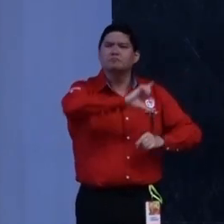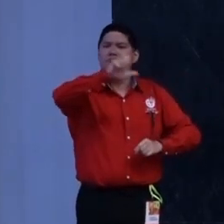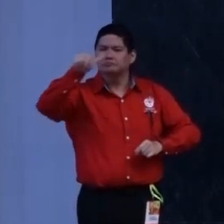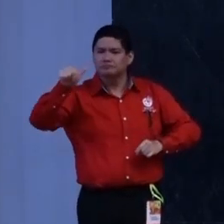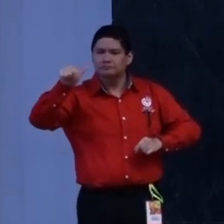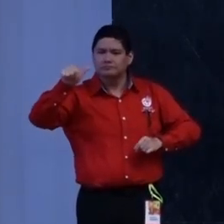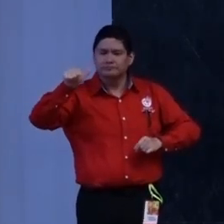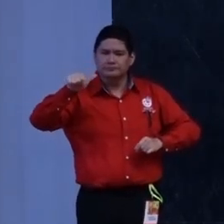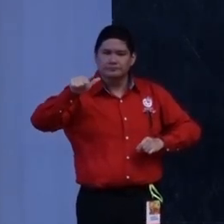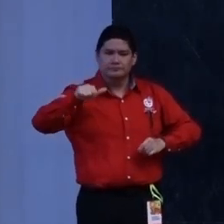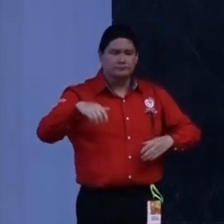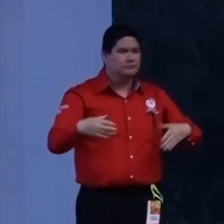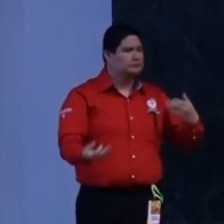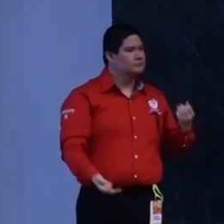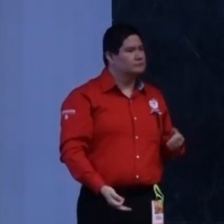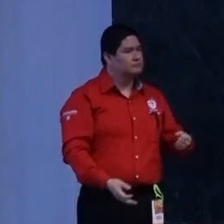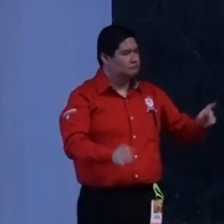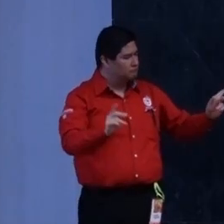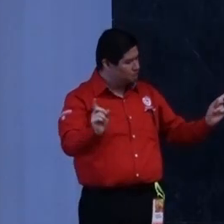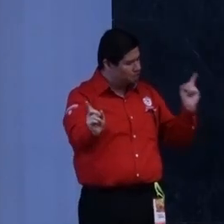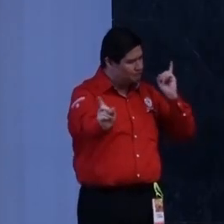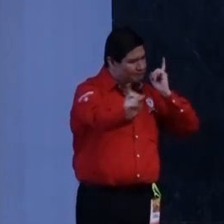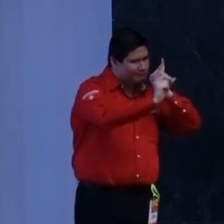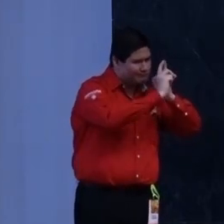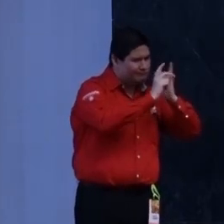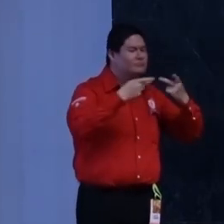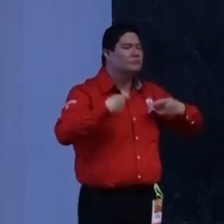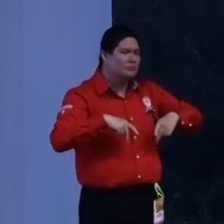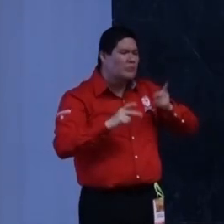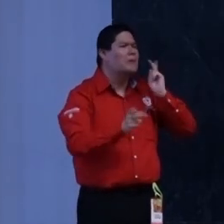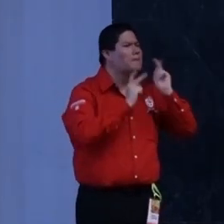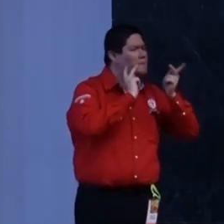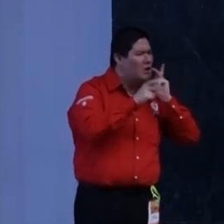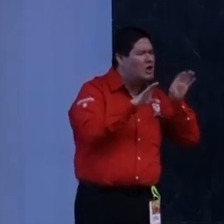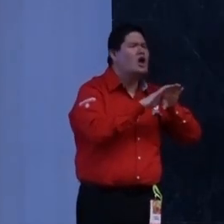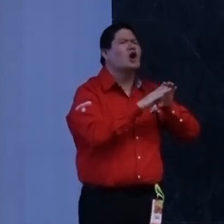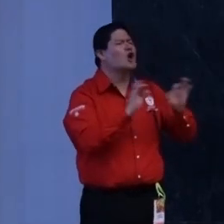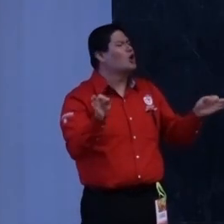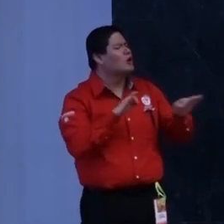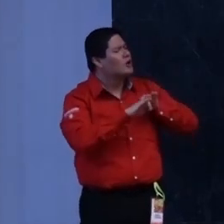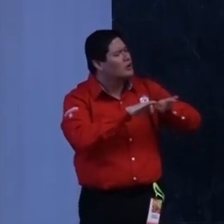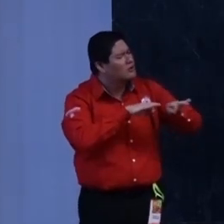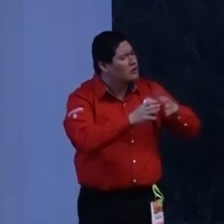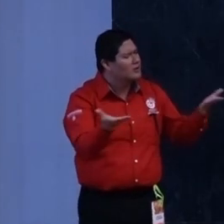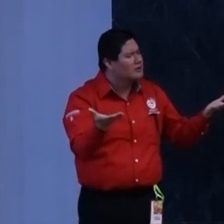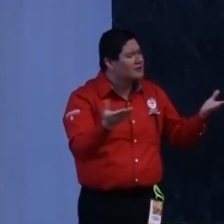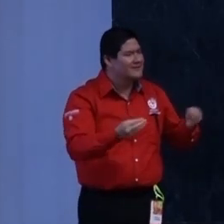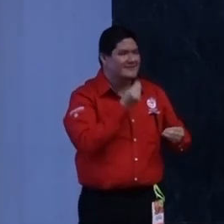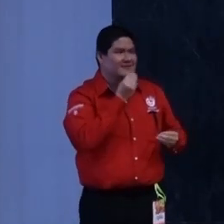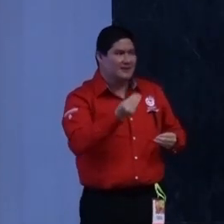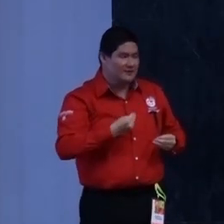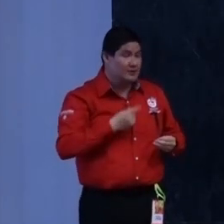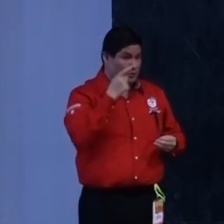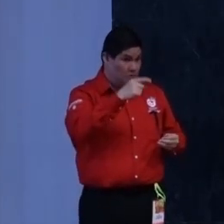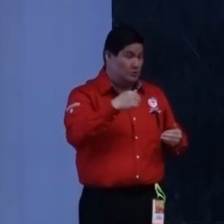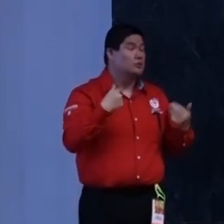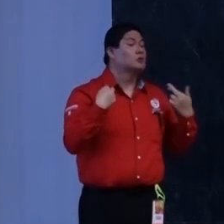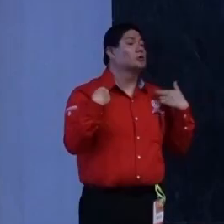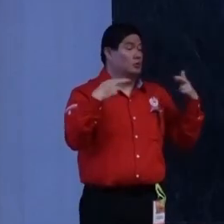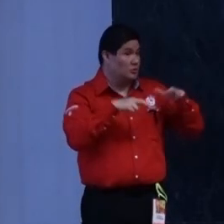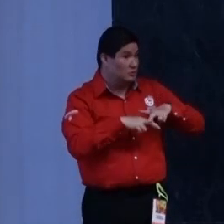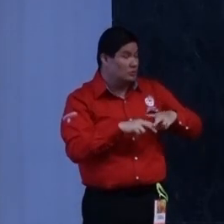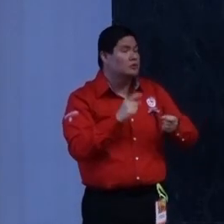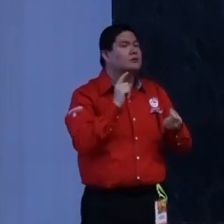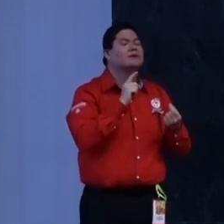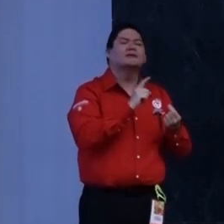después acercarte con esas personas y empezar a platicar sobre cómo se hace ese trabajo, ¿no? Porque muchas veces, aunque tú seas el profesor, quienes realmente